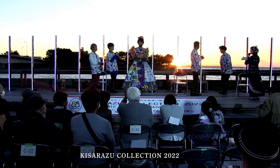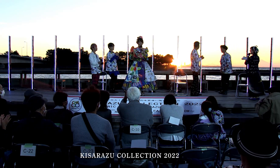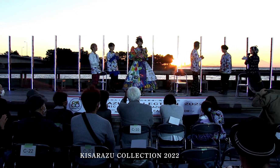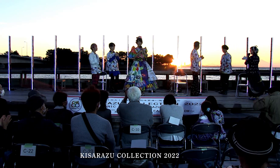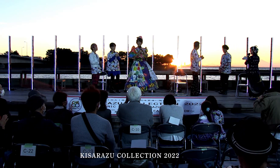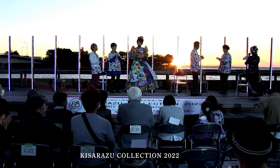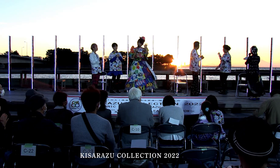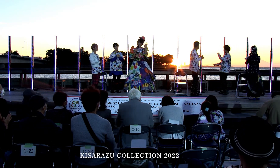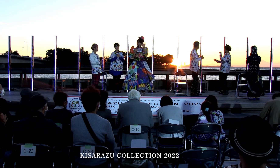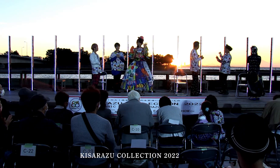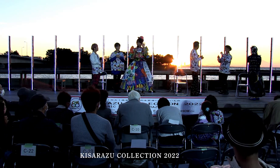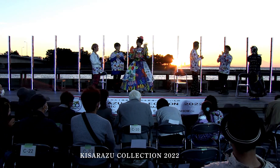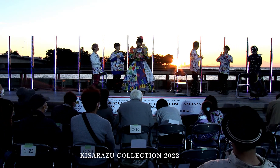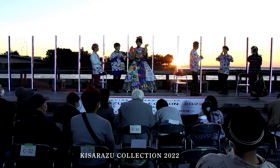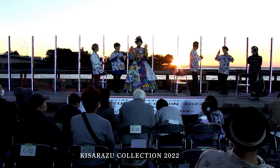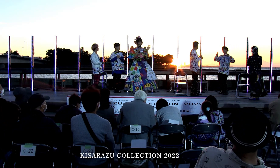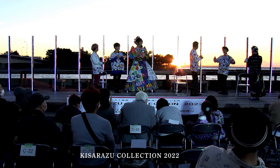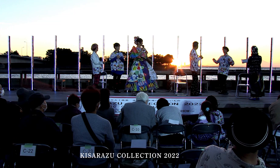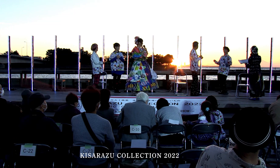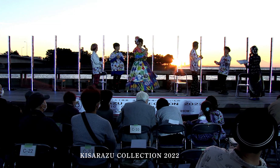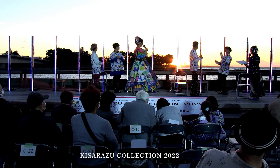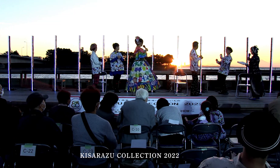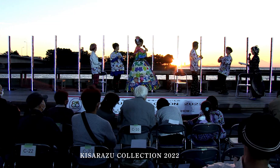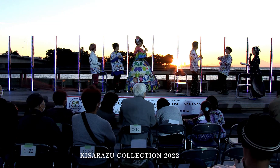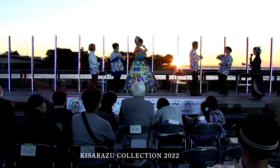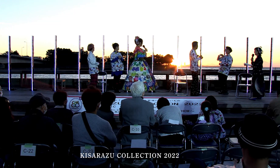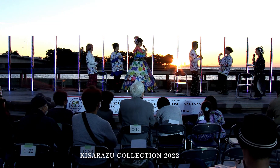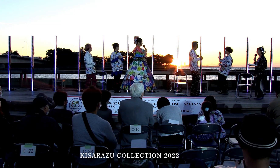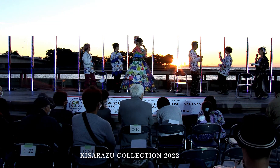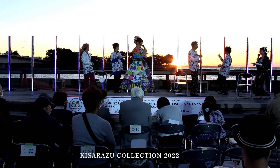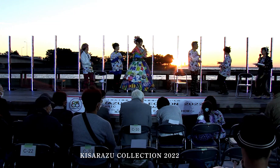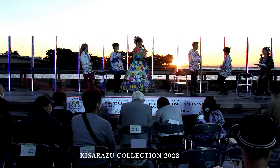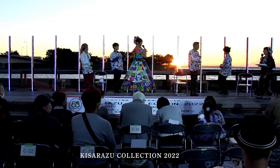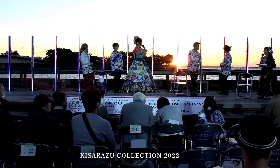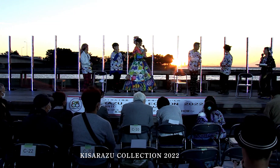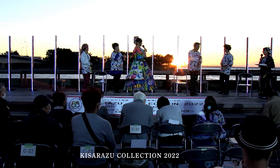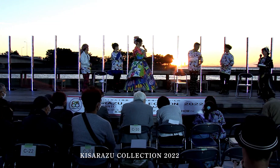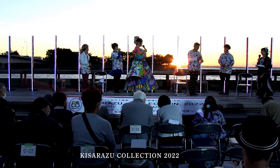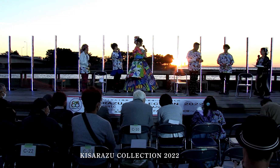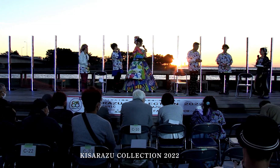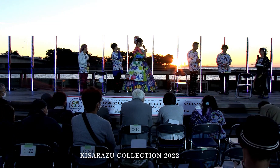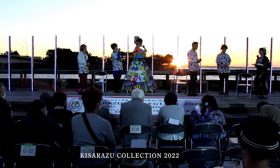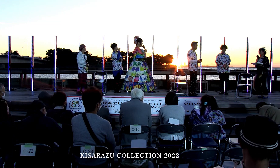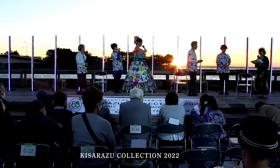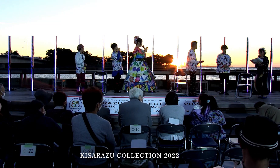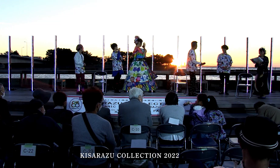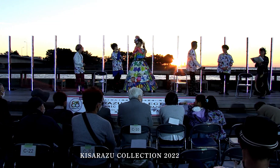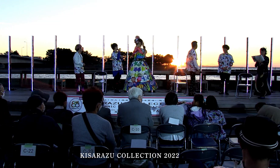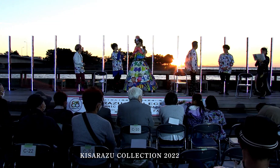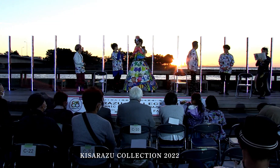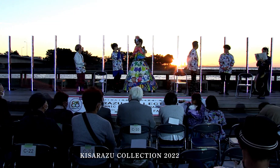には富士山が見えますよ、 ね、本当に、素晴らしい景色ね。